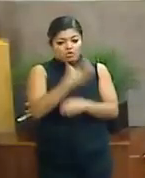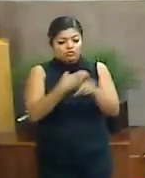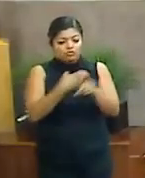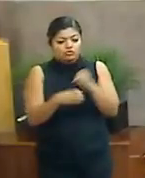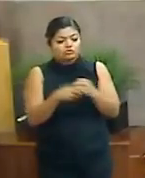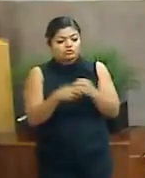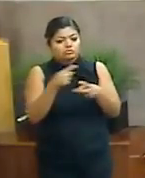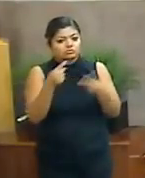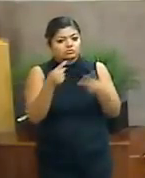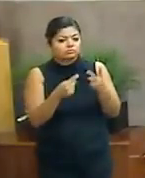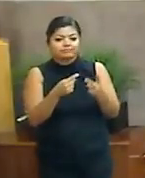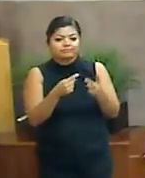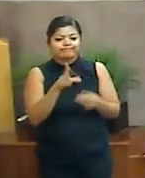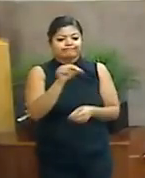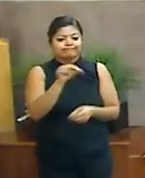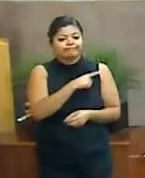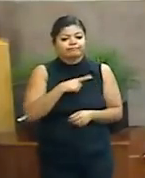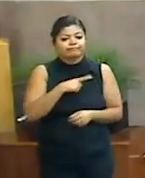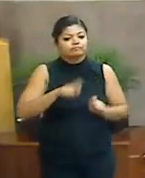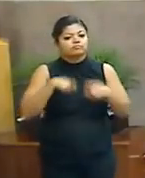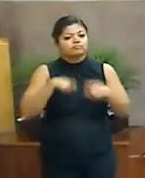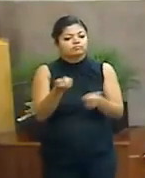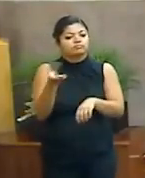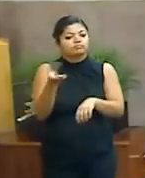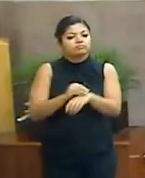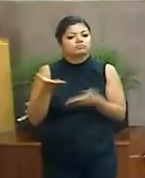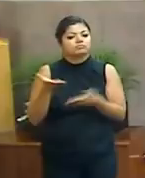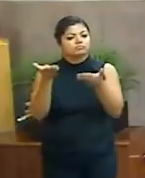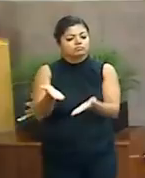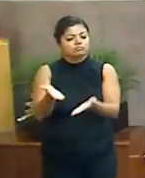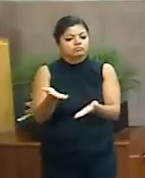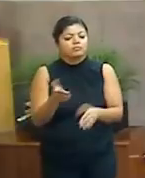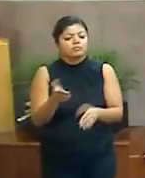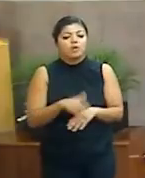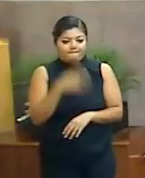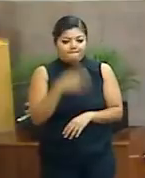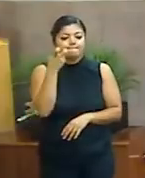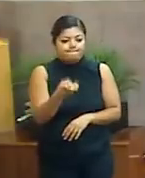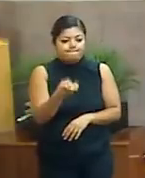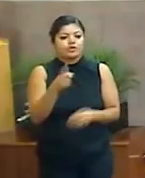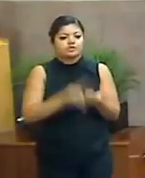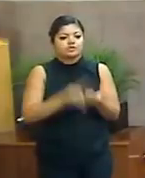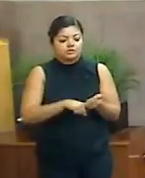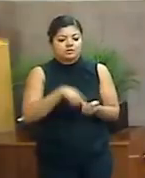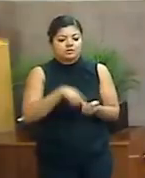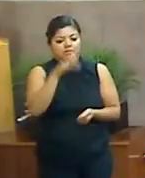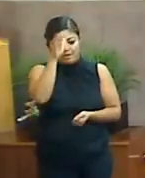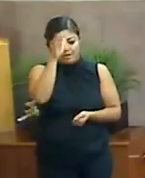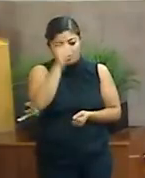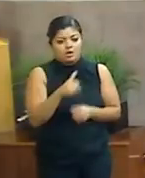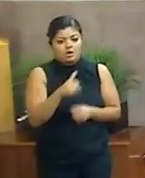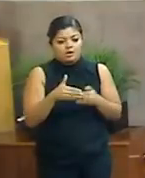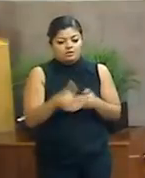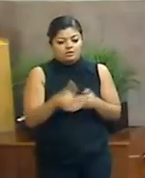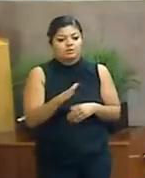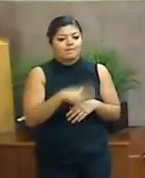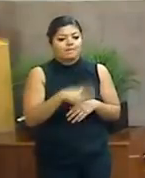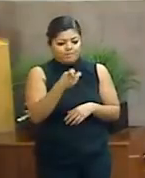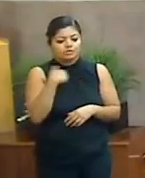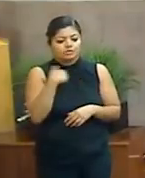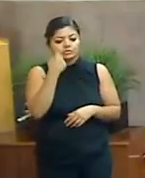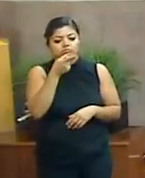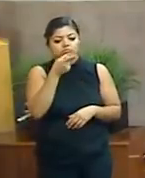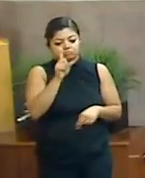impiden la aprobación de la solicitud de plebiscito presentada y que se desarrolló durante un punto de la